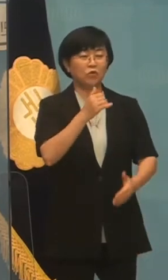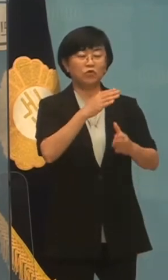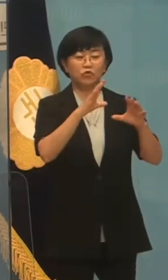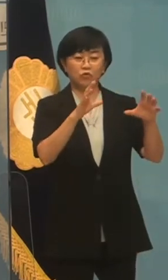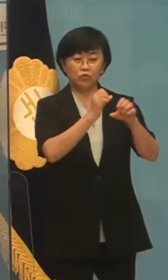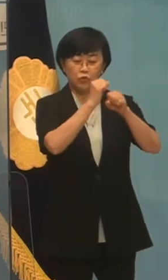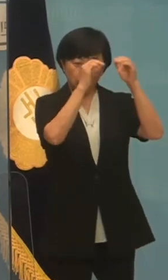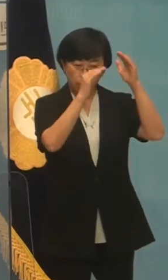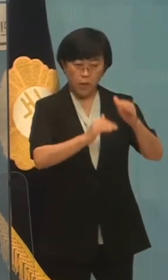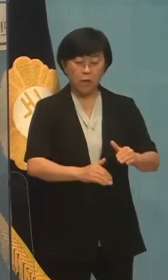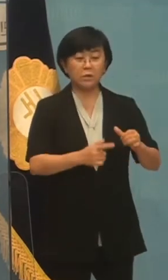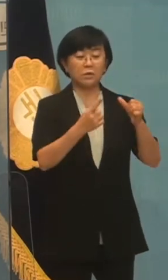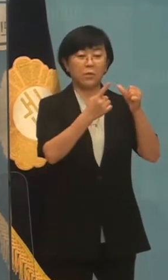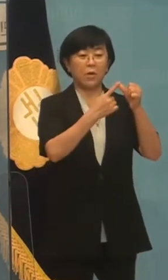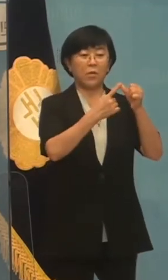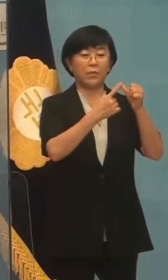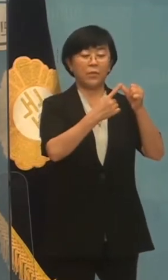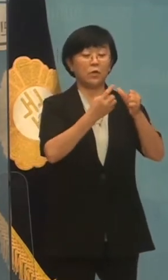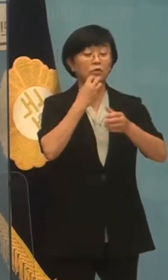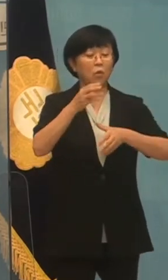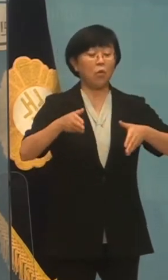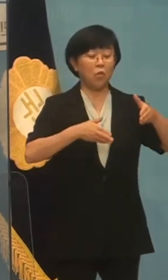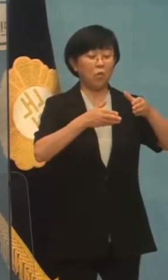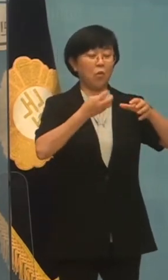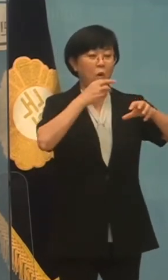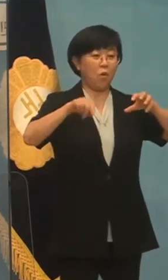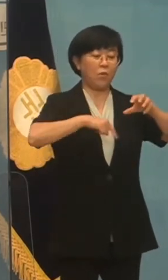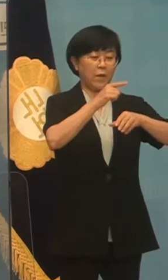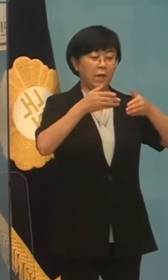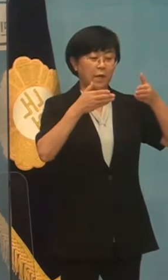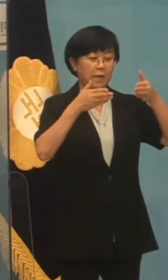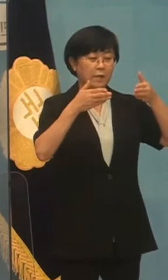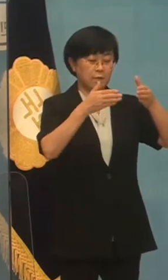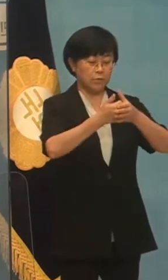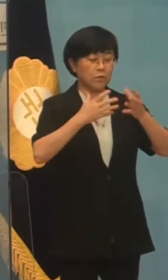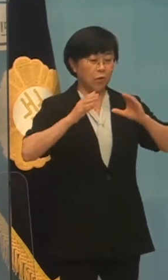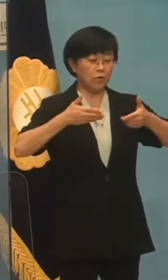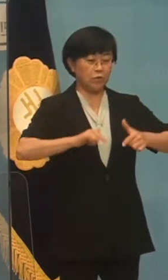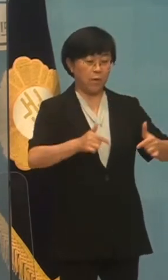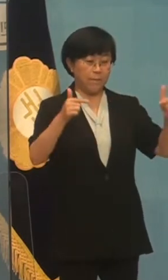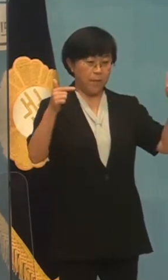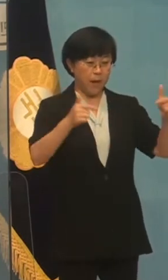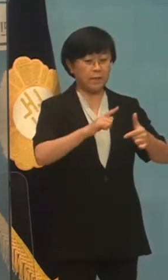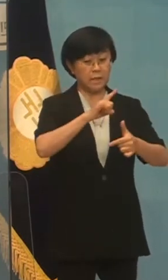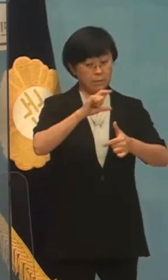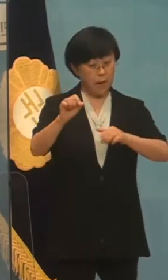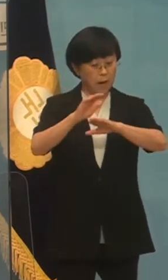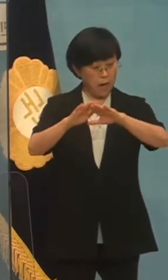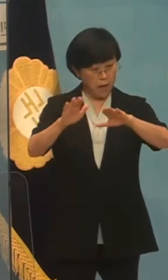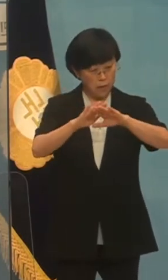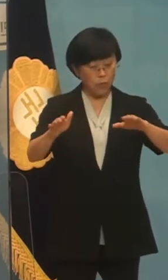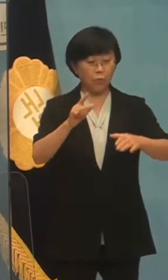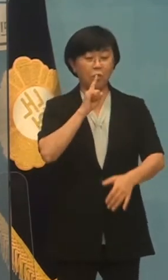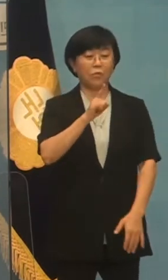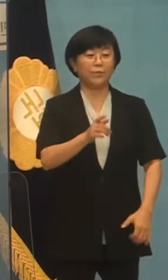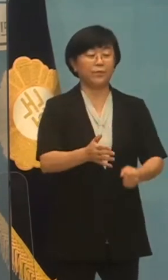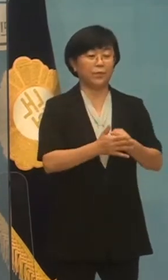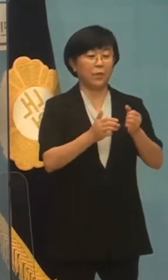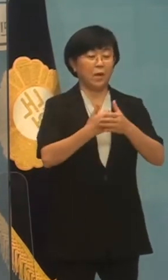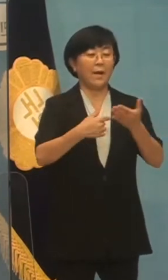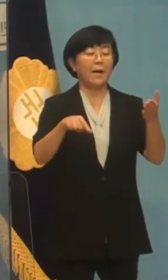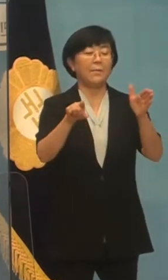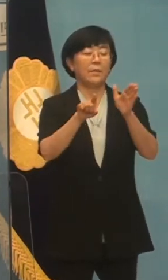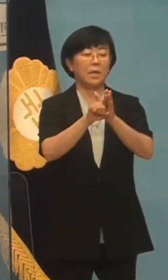내용으로는 첫 번째로 수도권 집중화, 저출생, 지방 소멸 해소 방안, 두 번째 위드